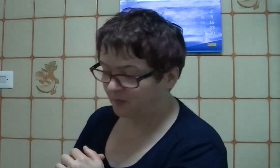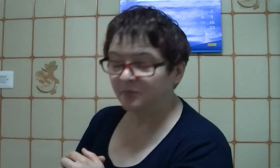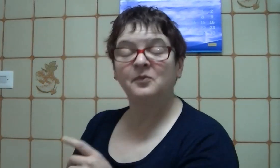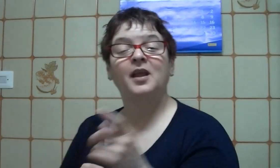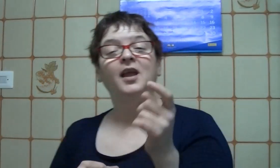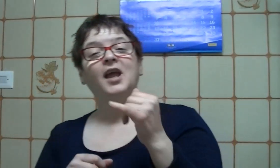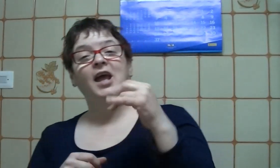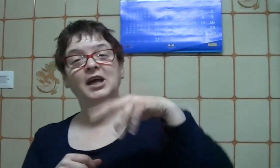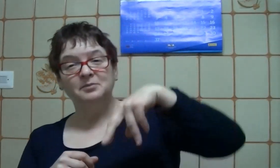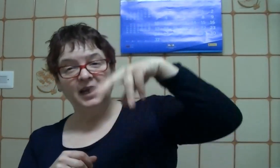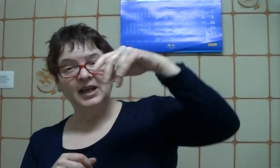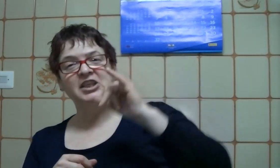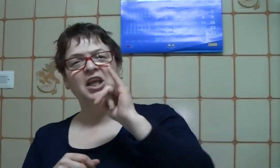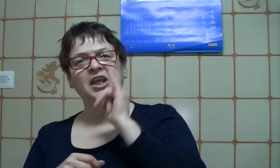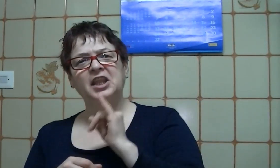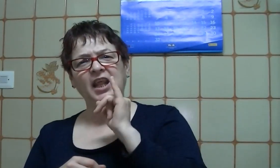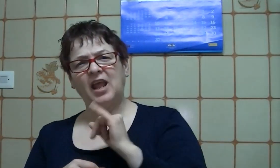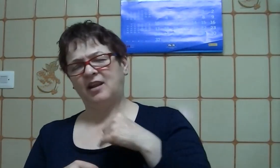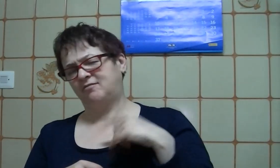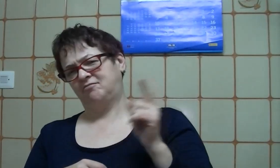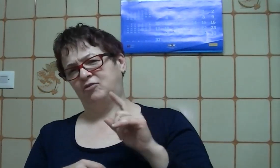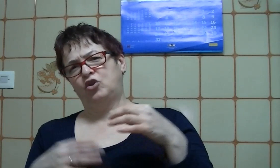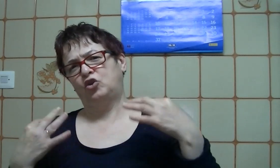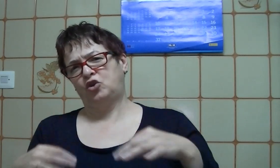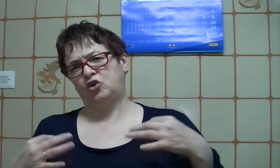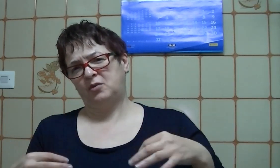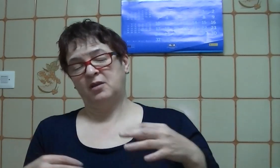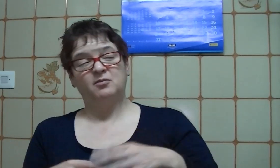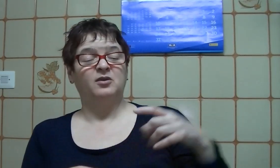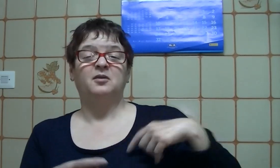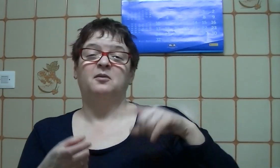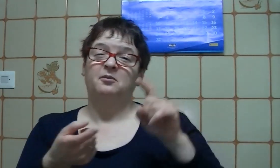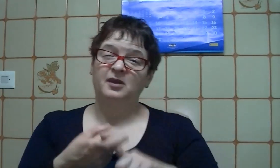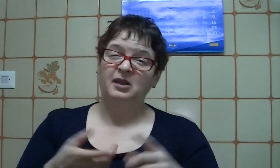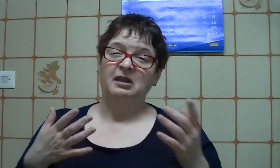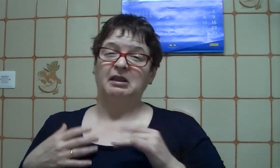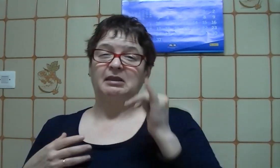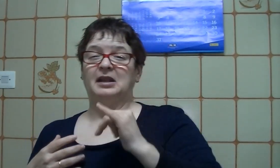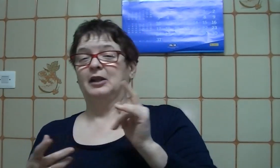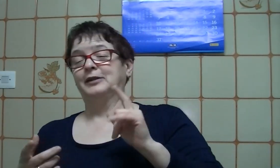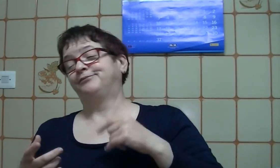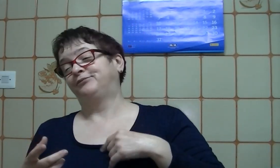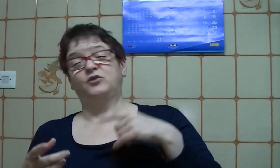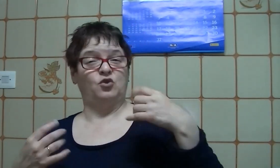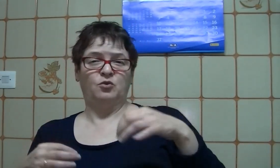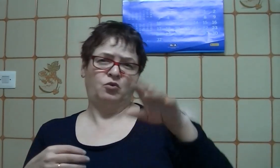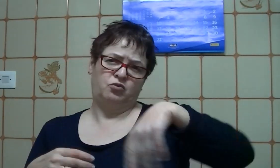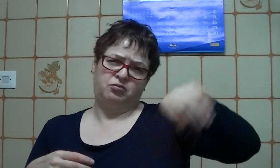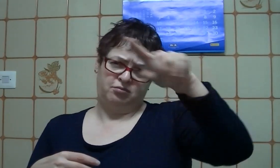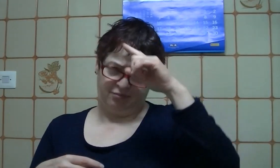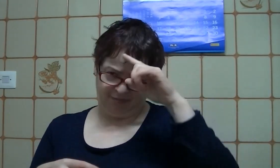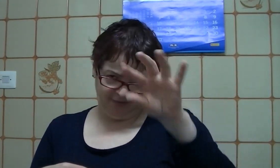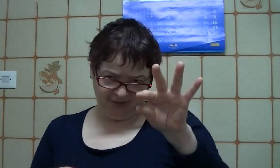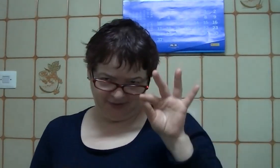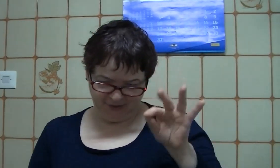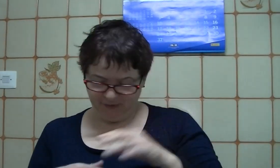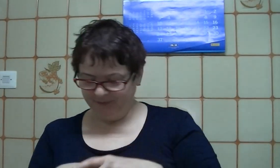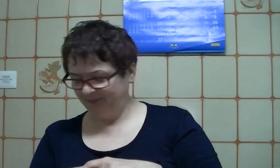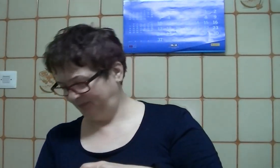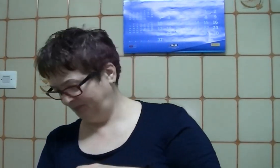Y ahora la mayoría de la que salía el segundo de los dos cuartos, el 23.475. Mucho más que el jugador, el primero,